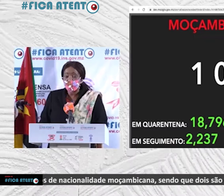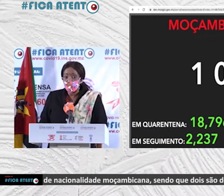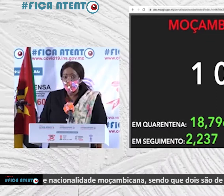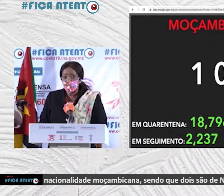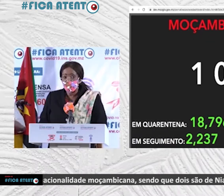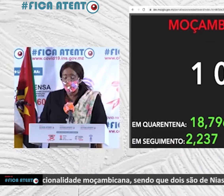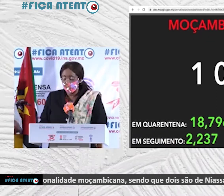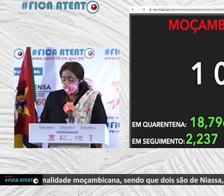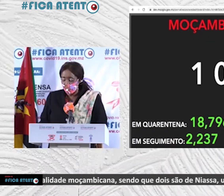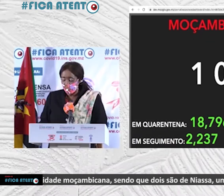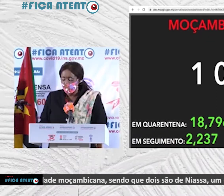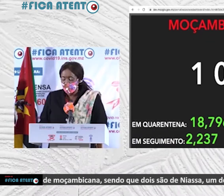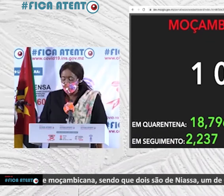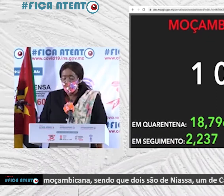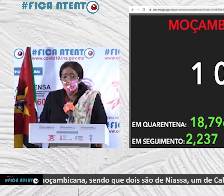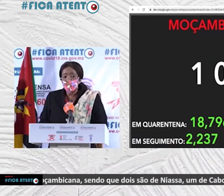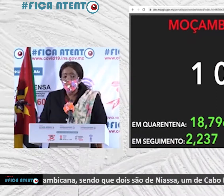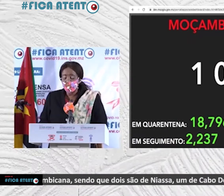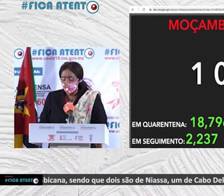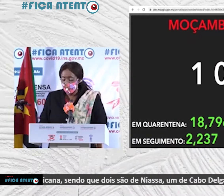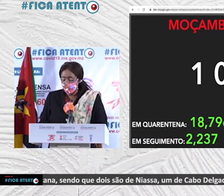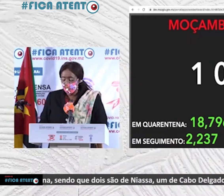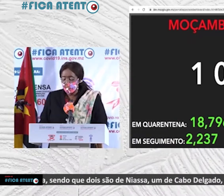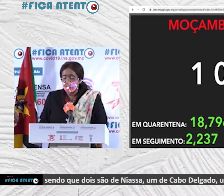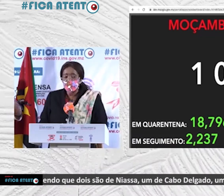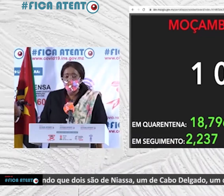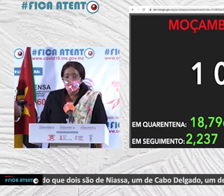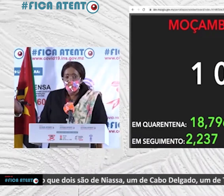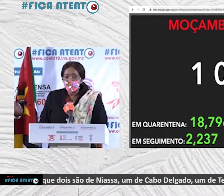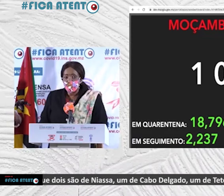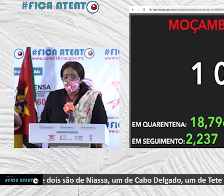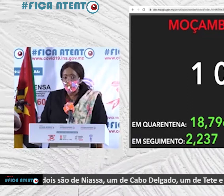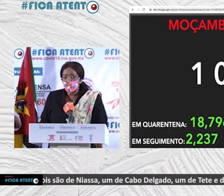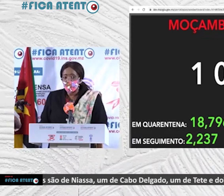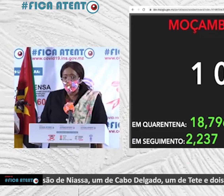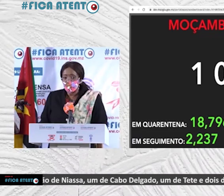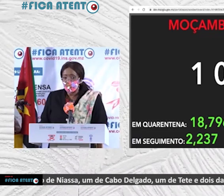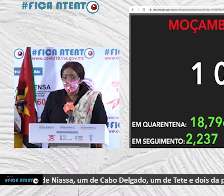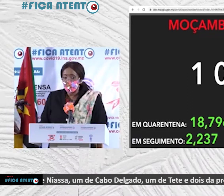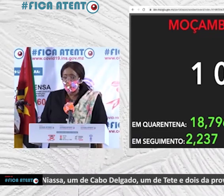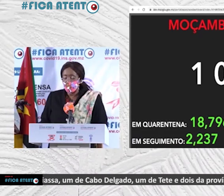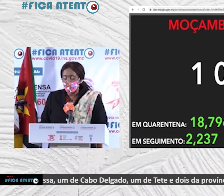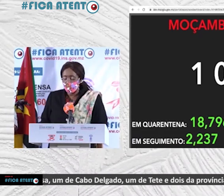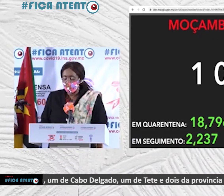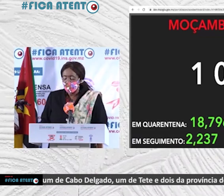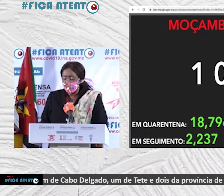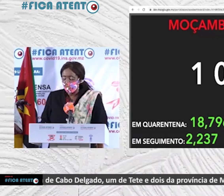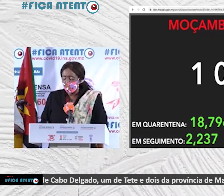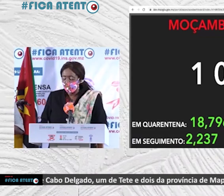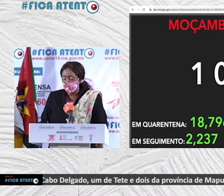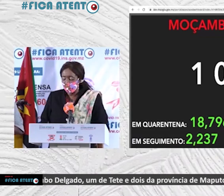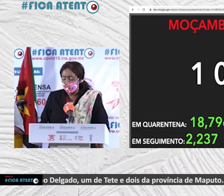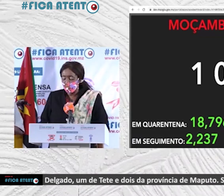quarentena em todo o país. E atualmente continuamos a seguir 2.237 pessoas